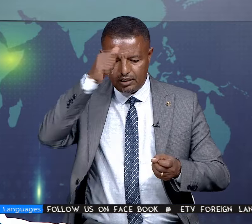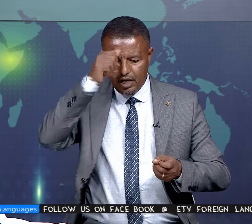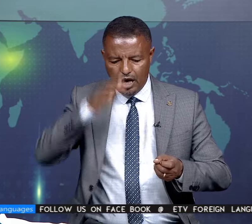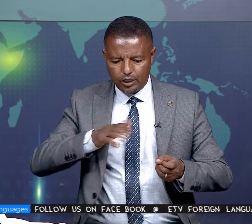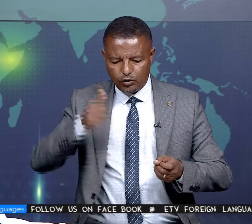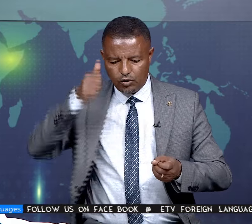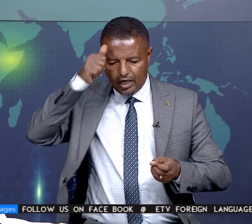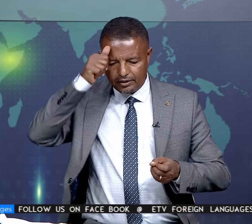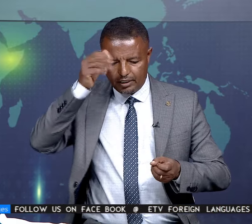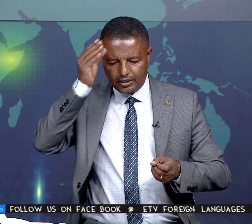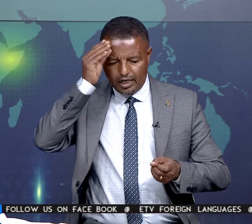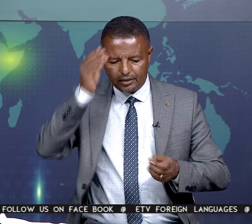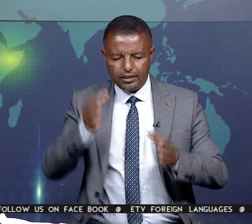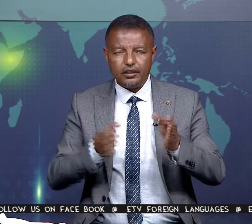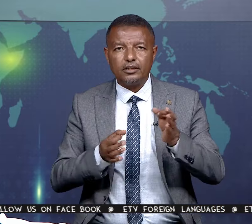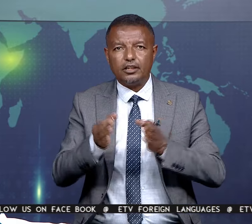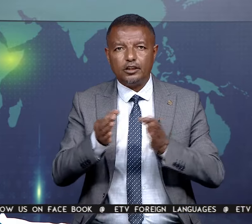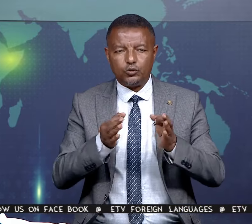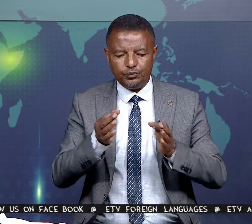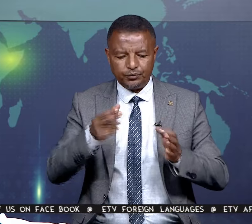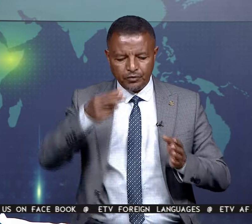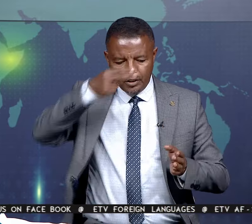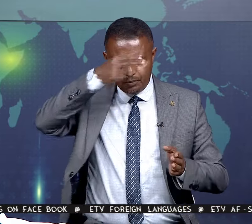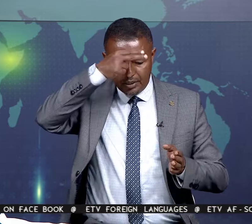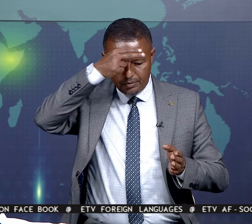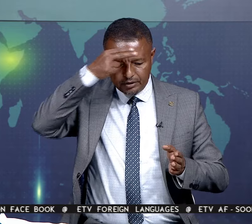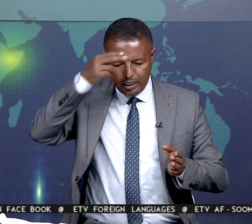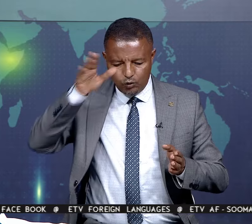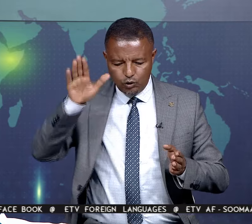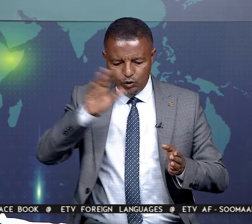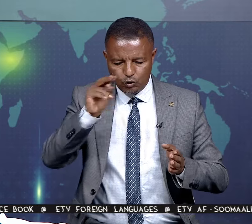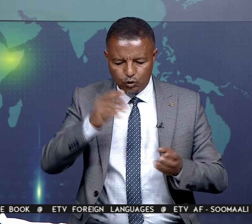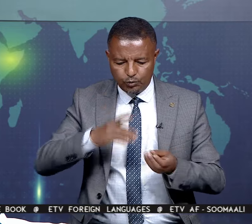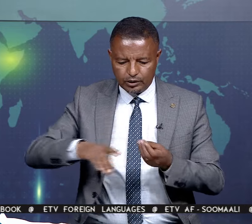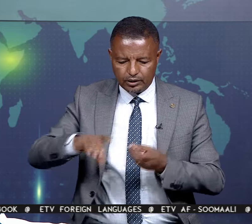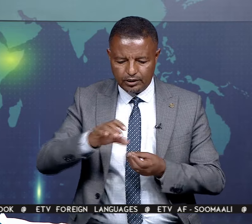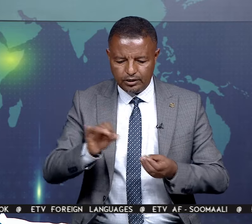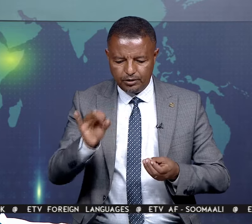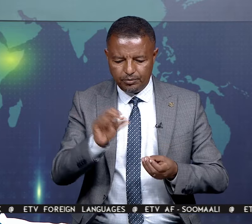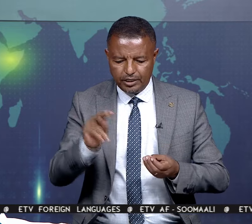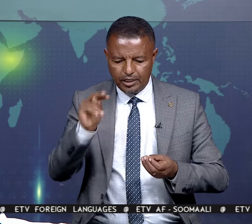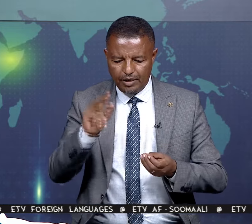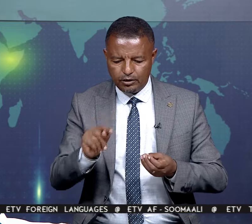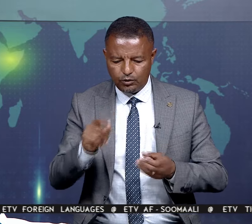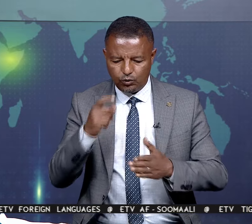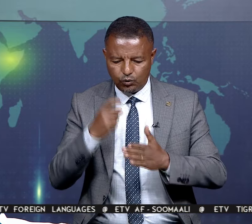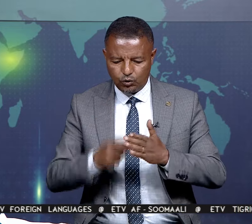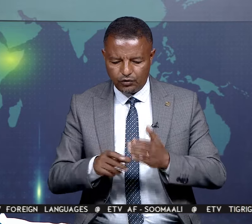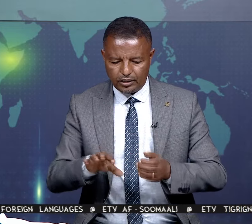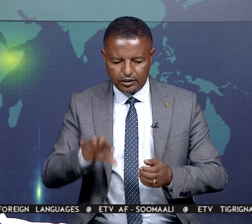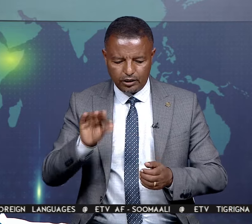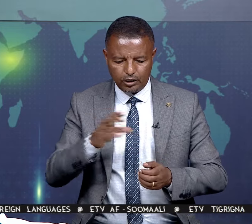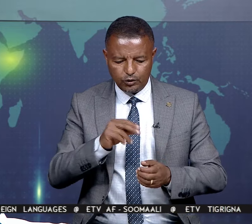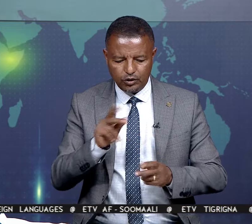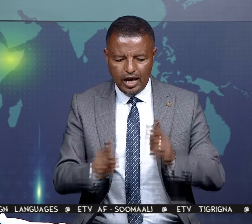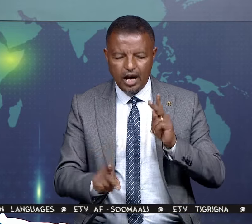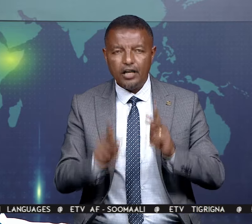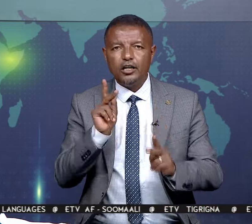አቶ አሻዲል ሀሰን ገለጹ። በቤንሻንጉል ጉሙዝ ክልል በልማት ትሩፋት የተገኙና